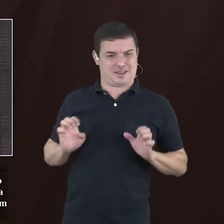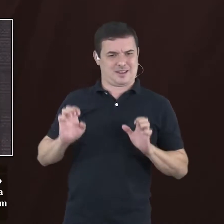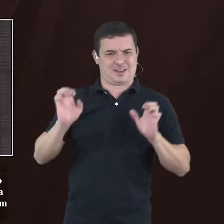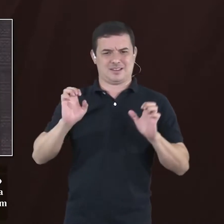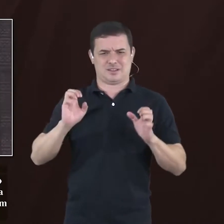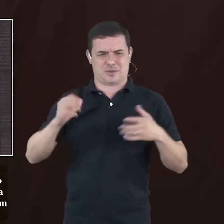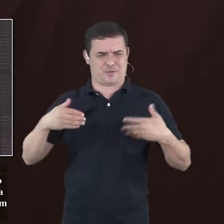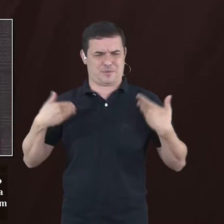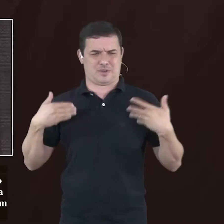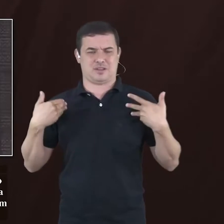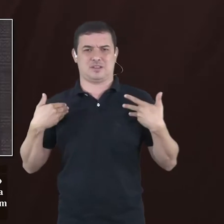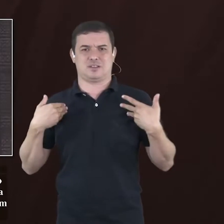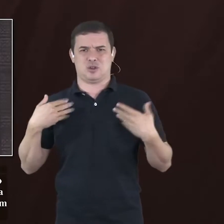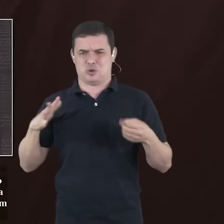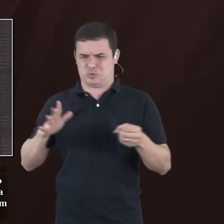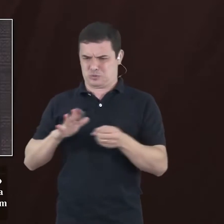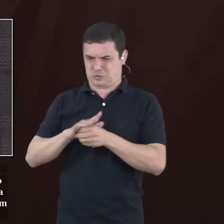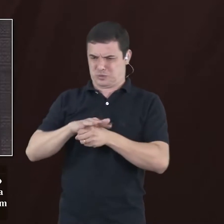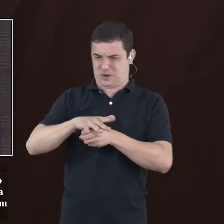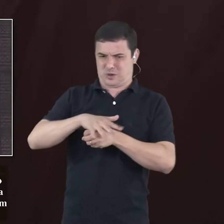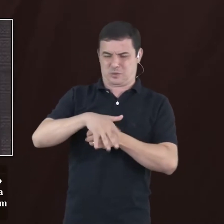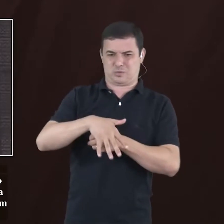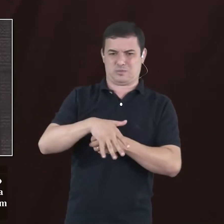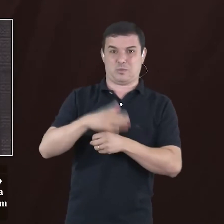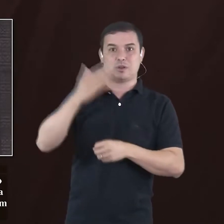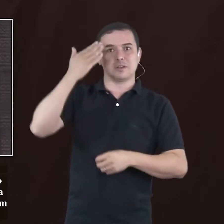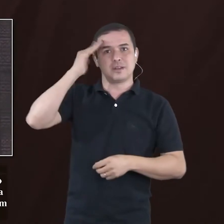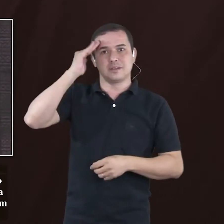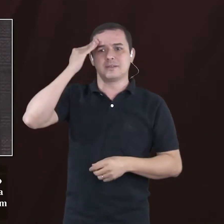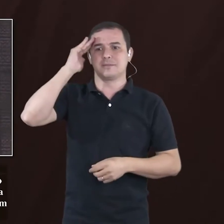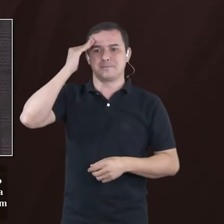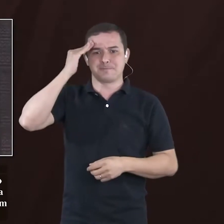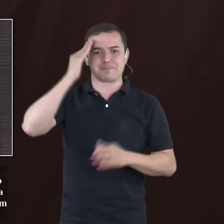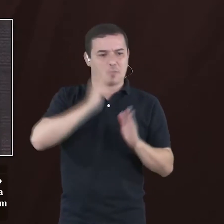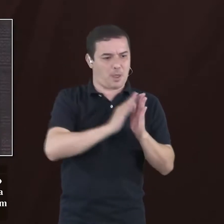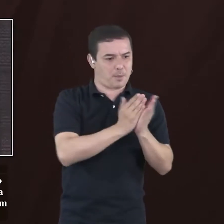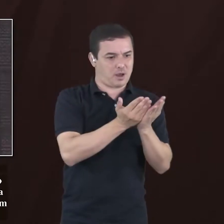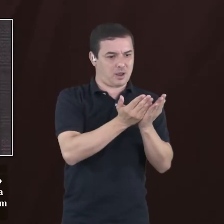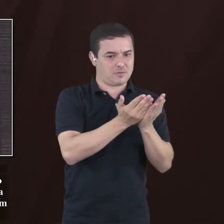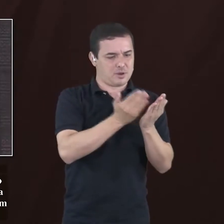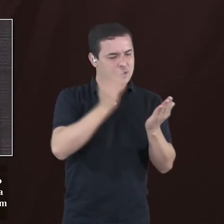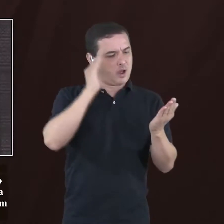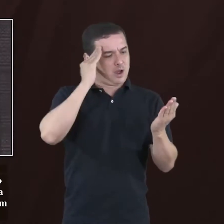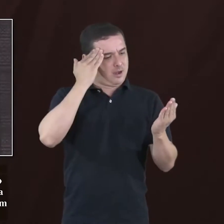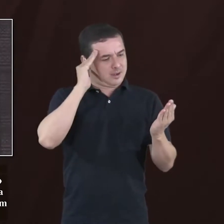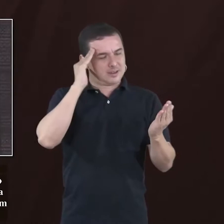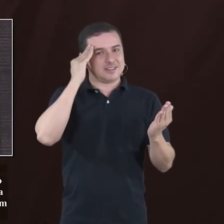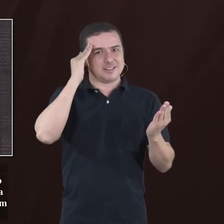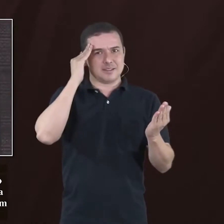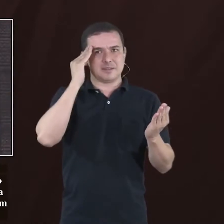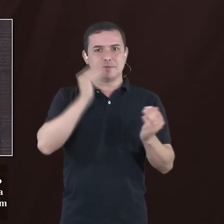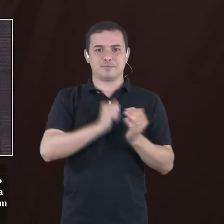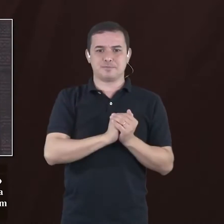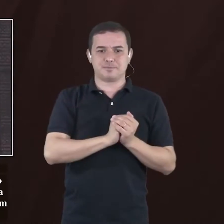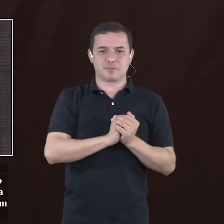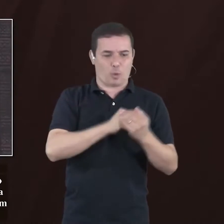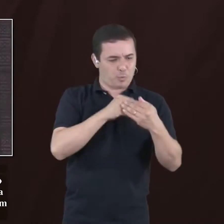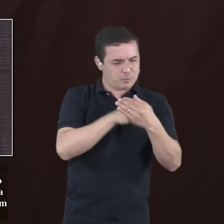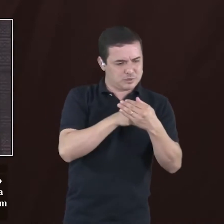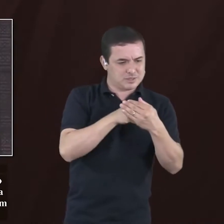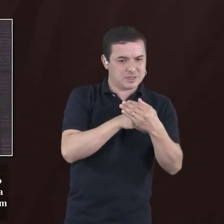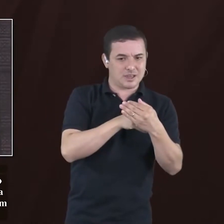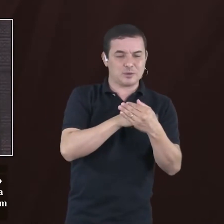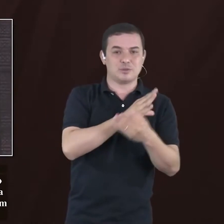convicção do entendimento, para compreenderem plenamente o mistério